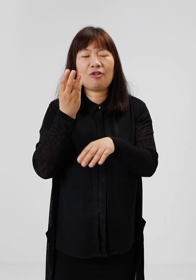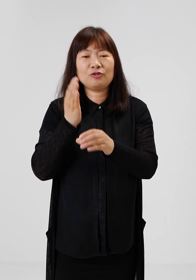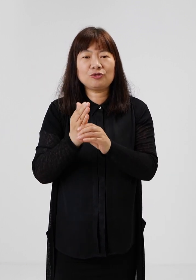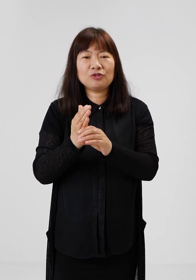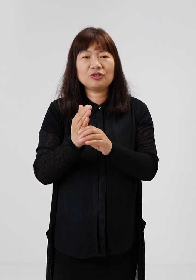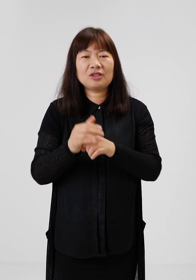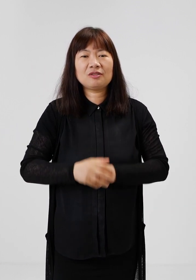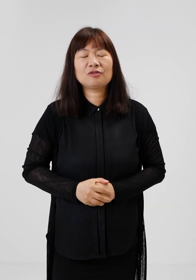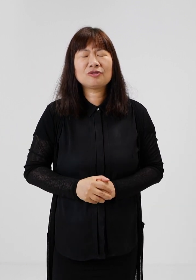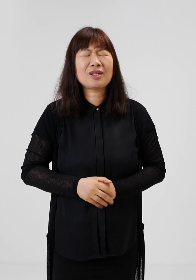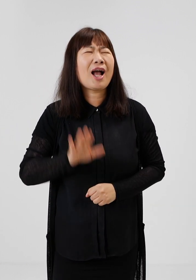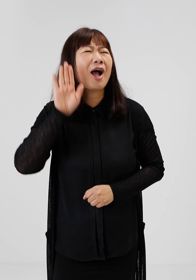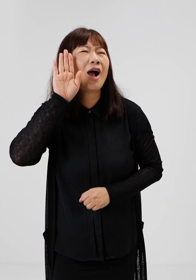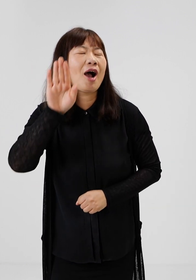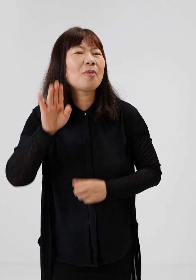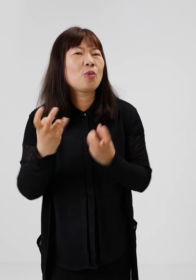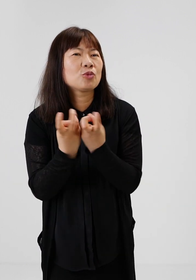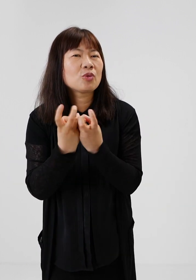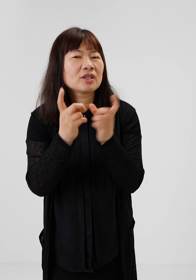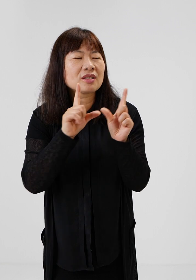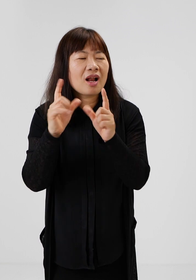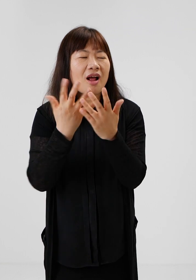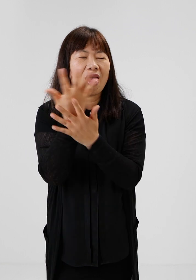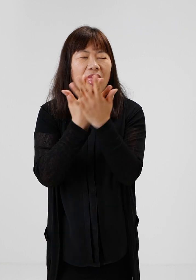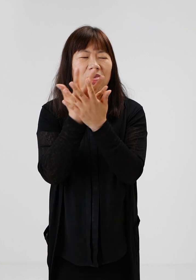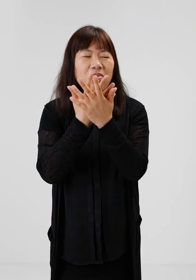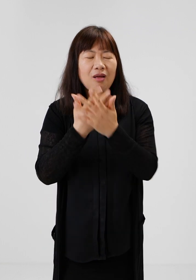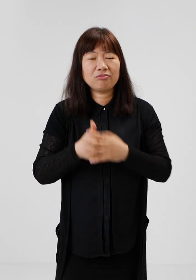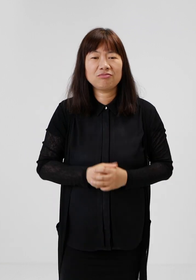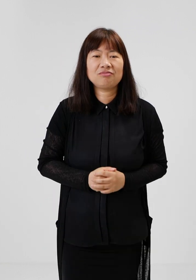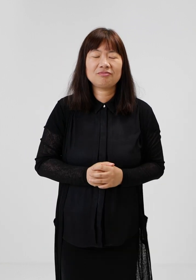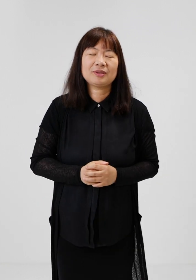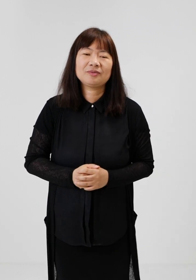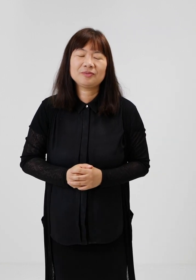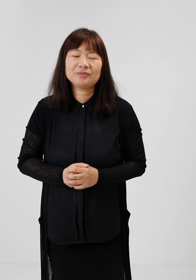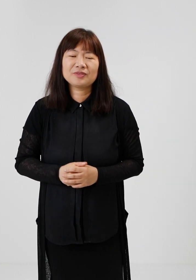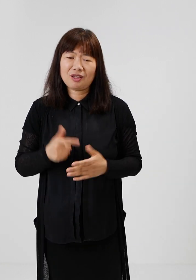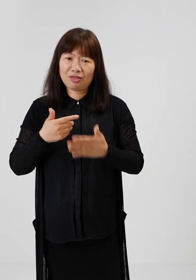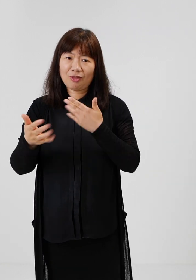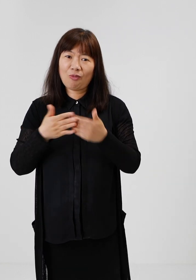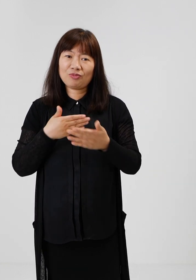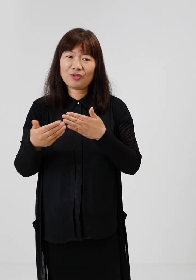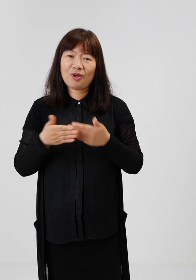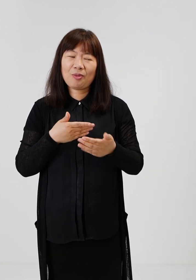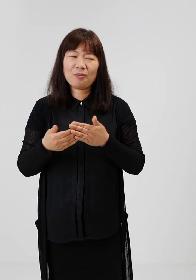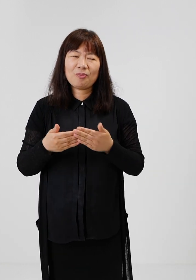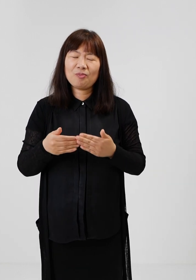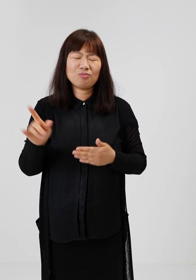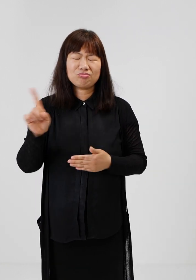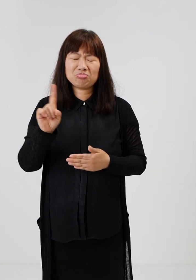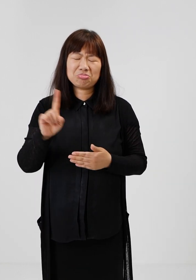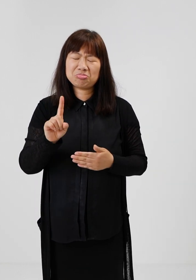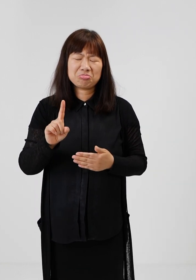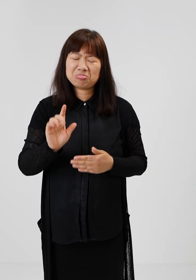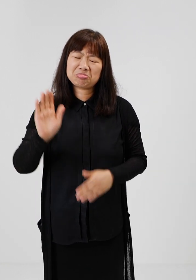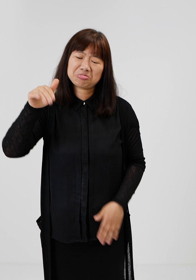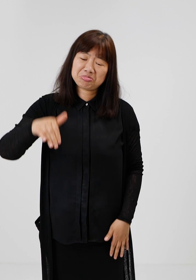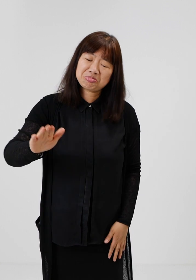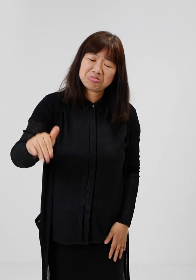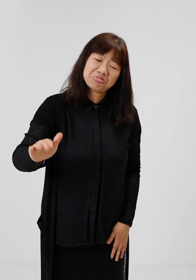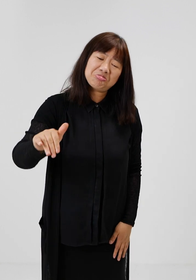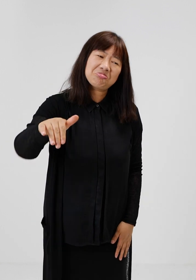그리고 앞날이 불확실해요. 그 연애도 여느 청년들처럼 뭐 또 하다 말다 그래요.